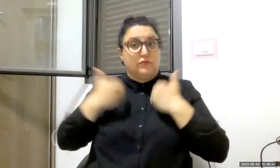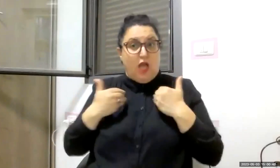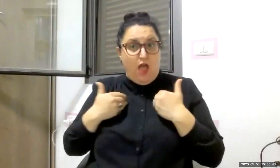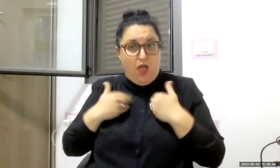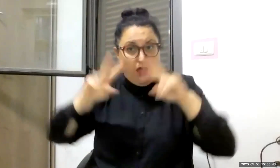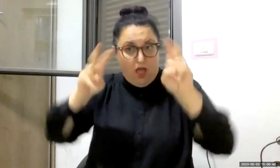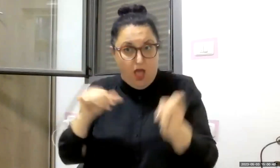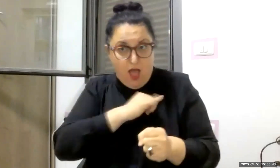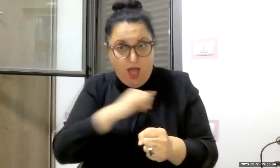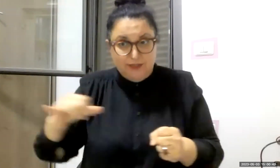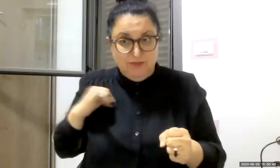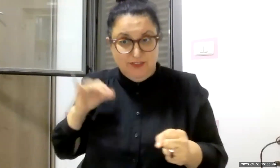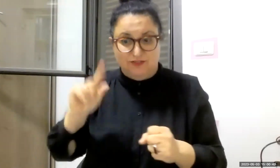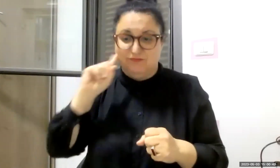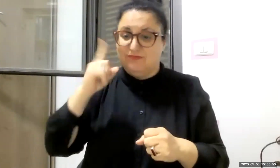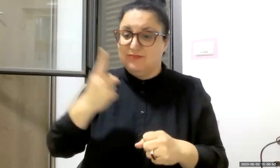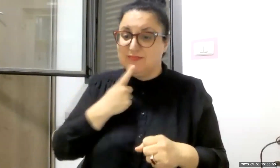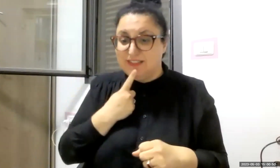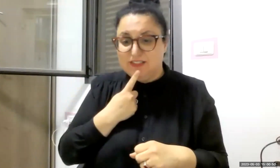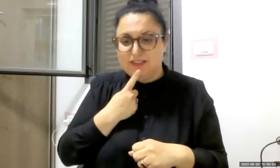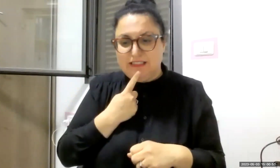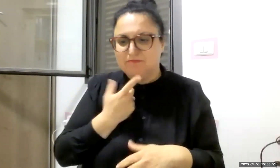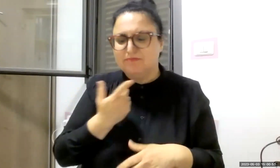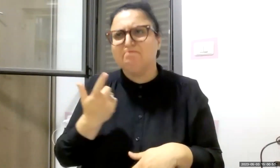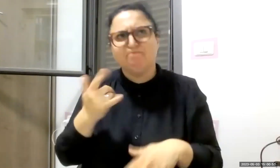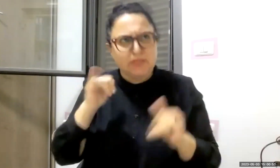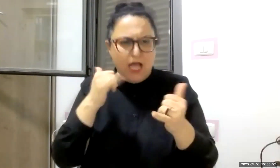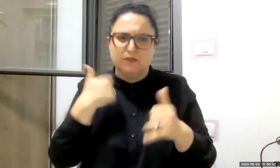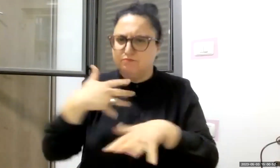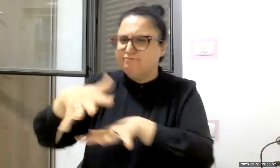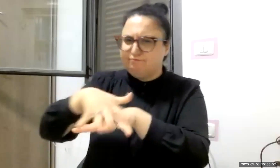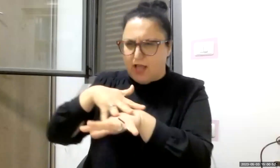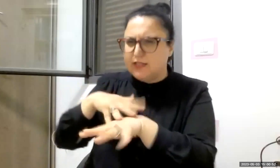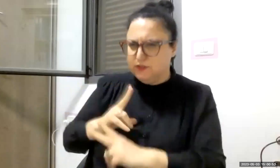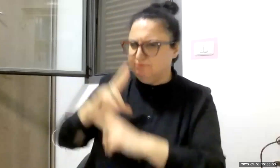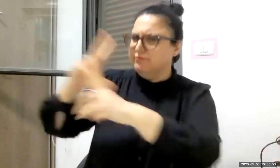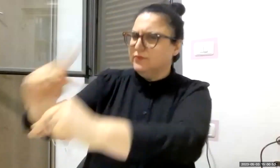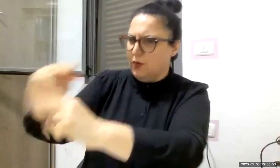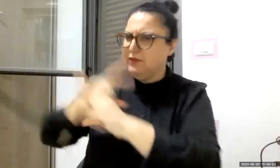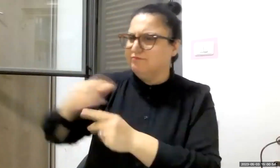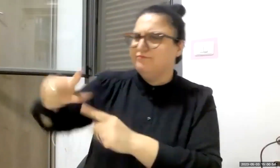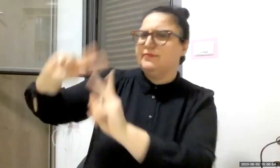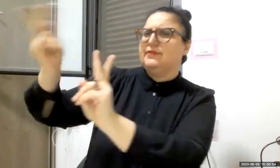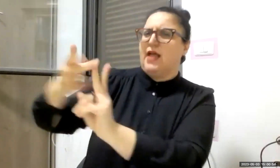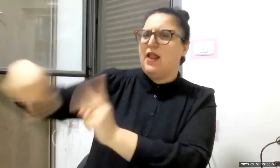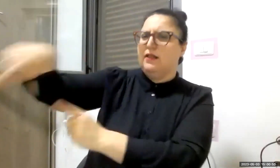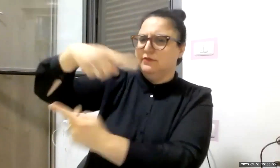ההגדרה העצמית שלי כאישה חרשת היא כן, אני מרגישה דומה